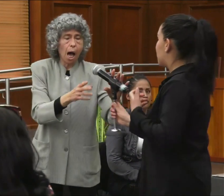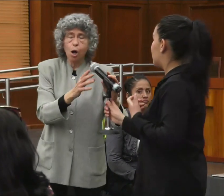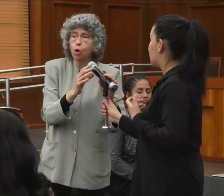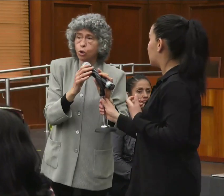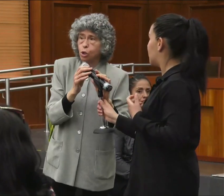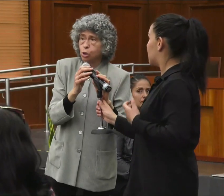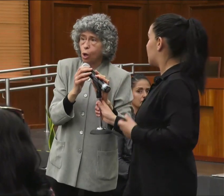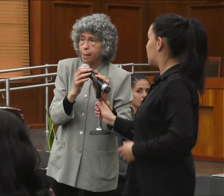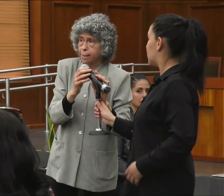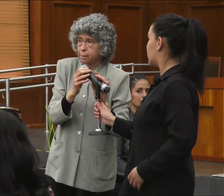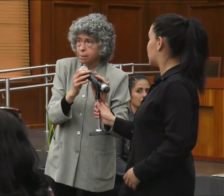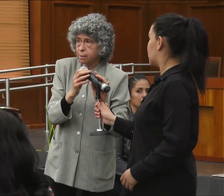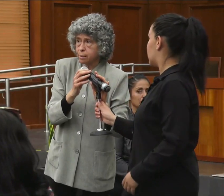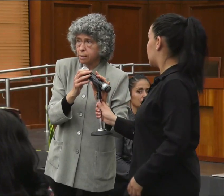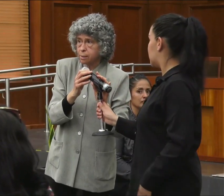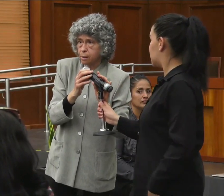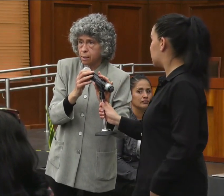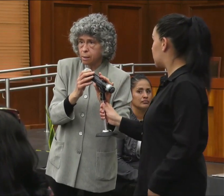A los tutores,